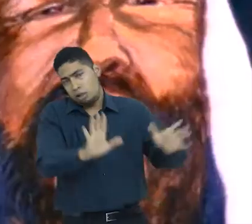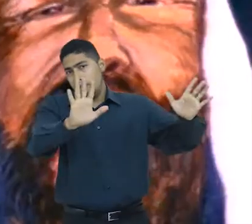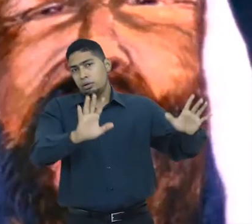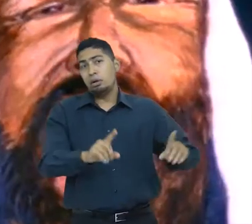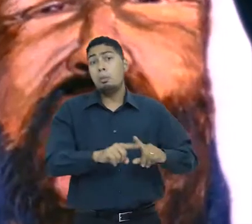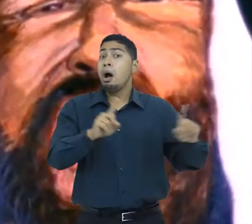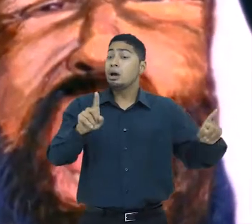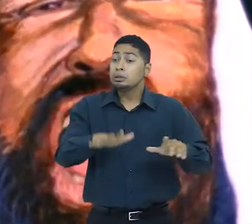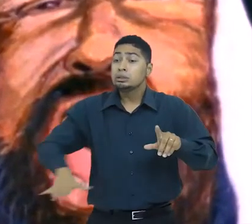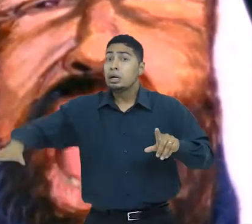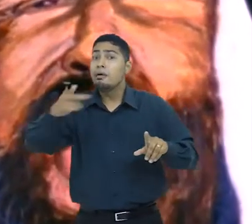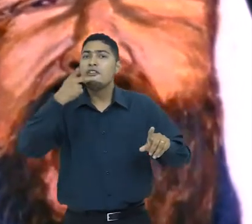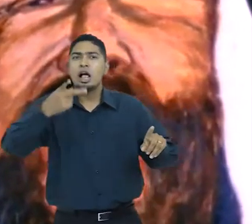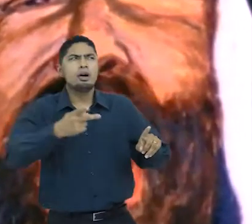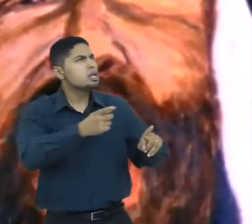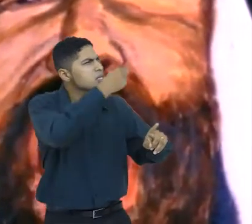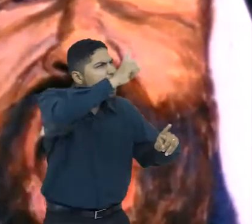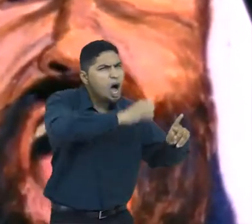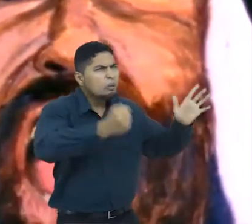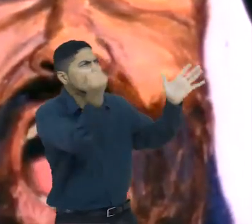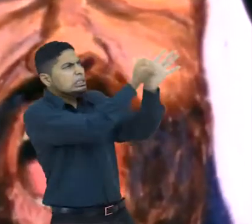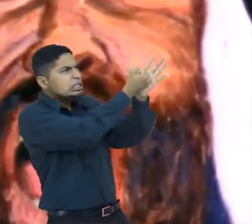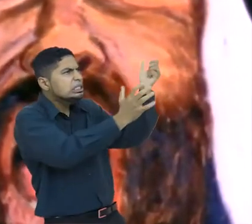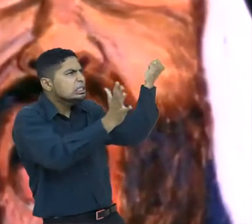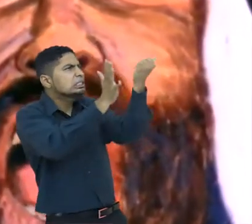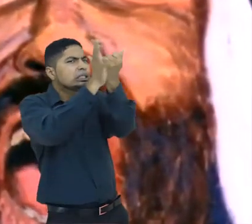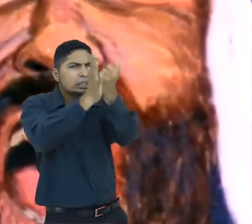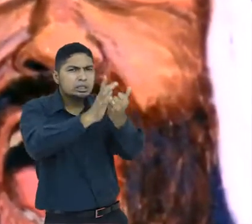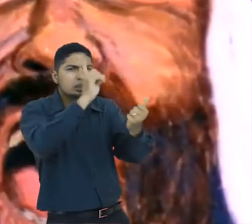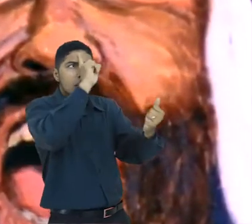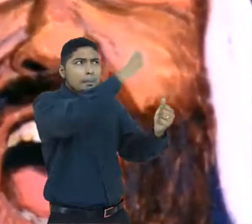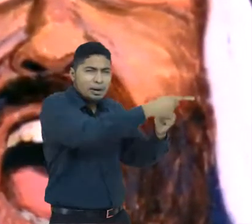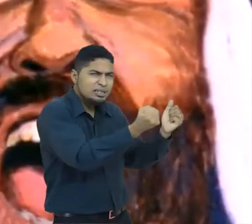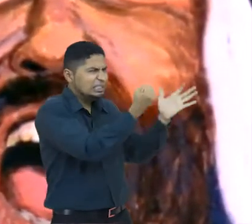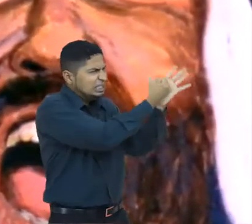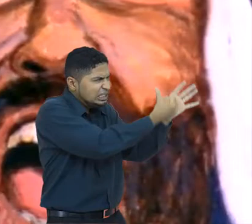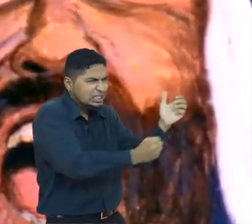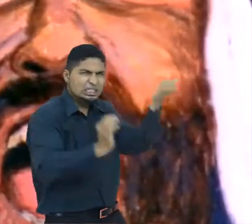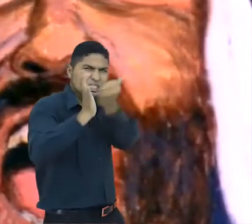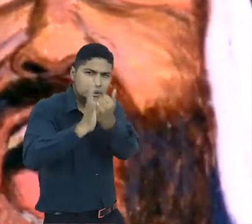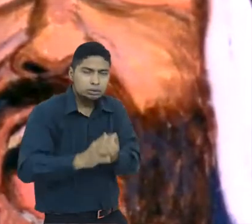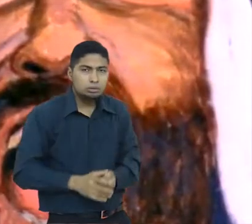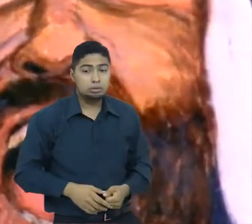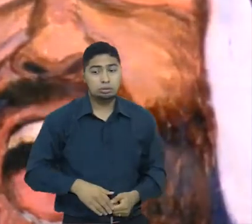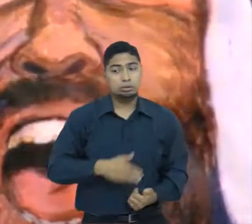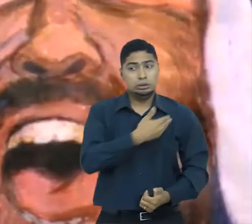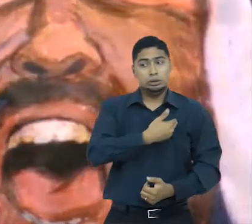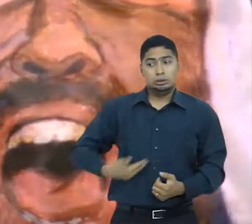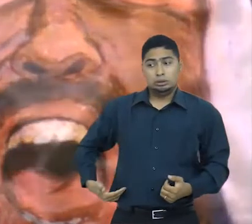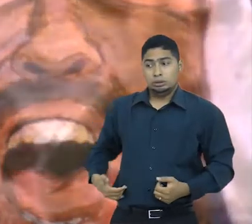deixem-no ir embora. Mas o povo gritava: Crucifique-o! Crucifique-o! Para agradar ao